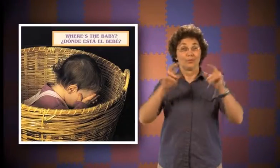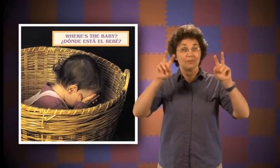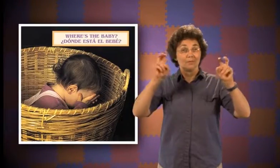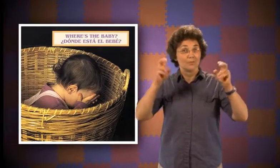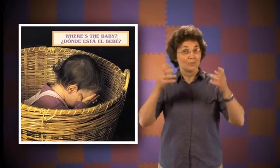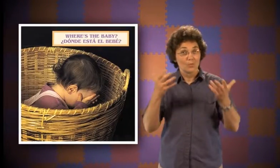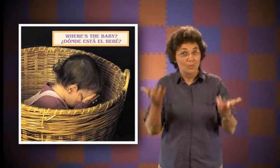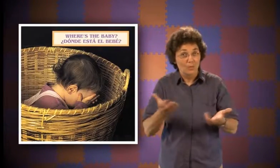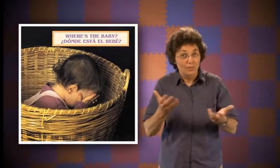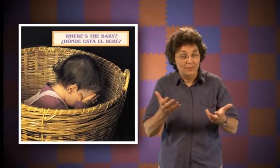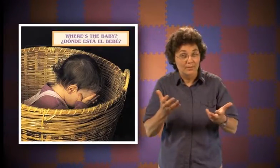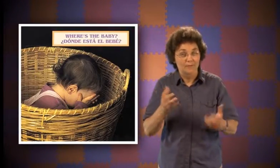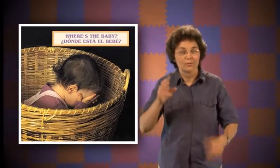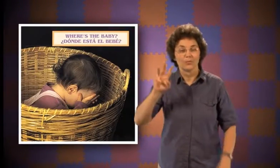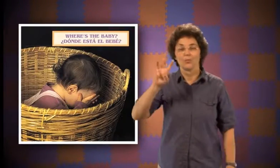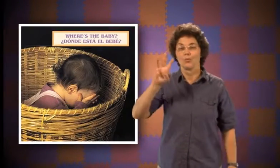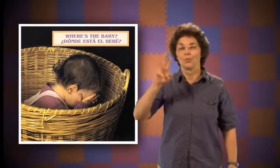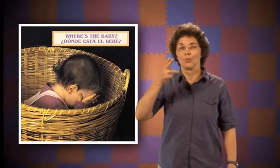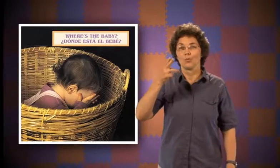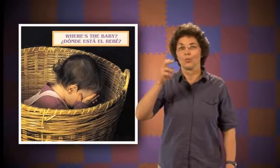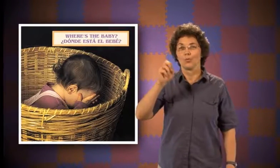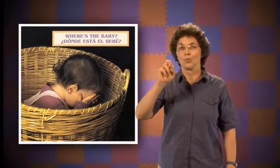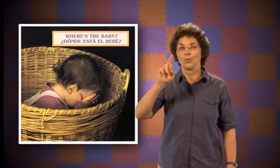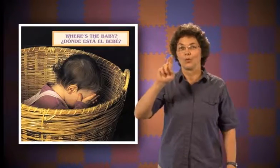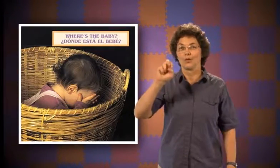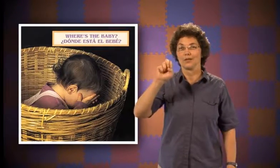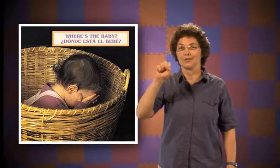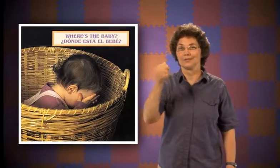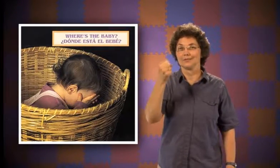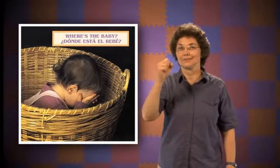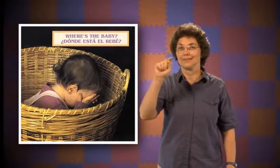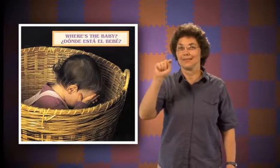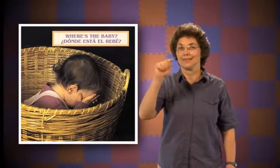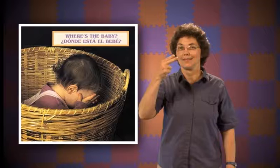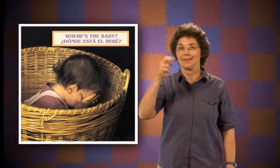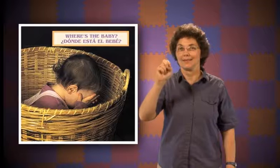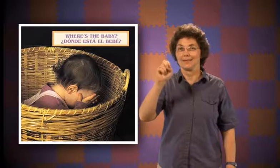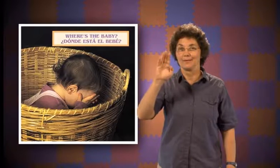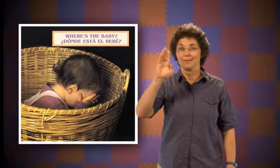El título es de este libro, ¿Dónde está el bebé?